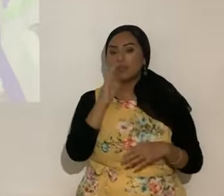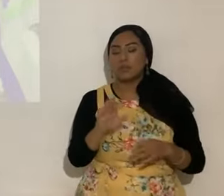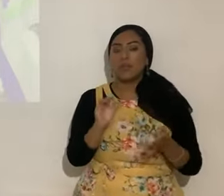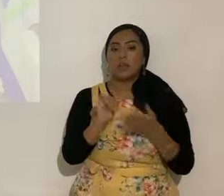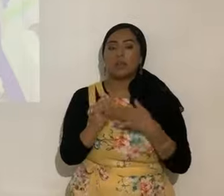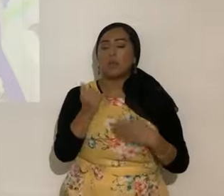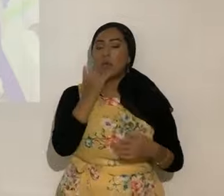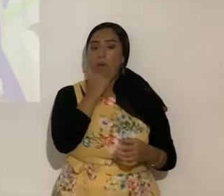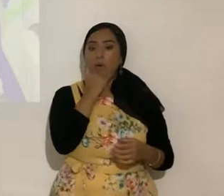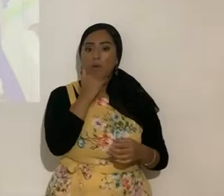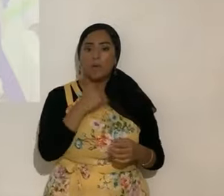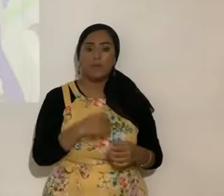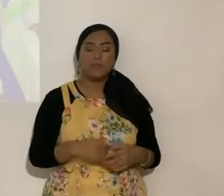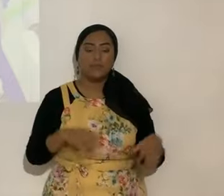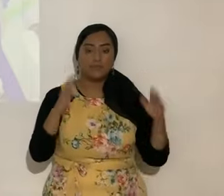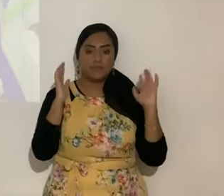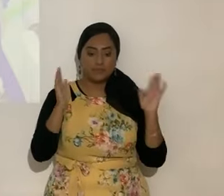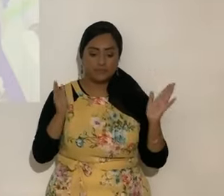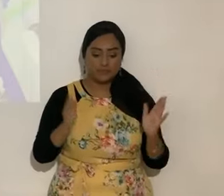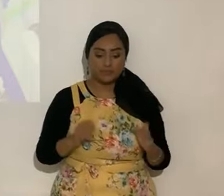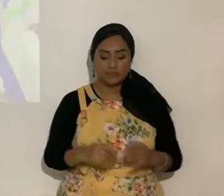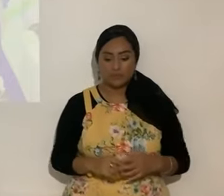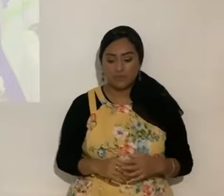Ahora, mucha atención.